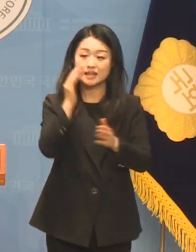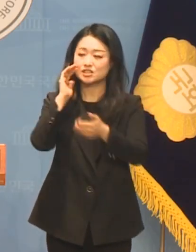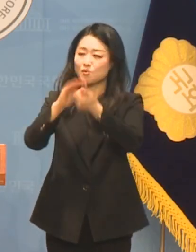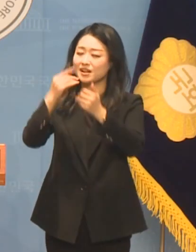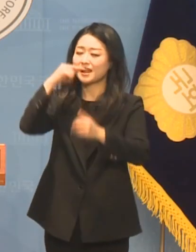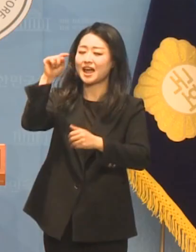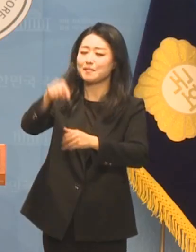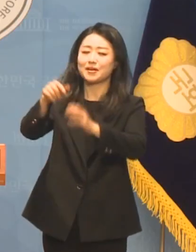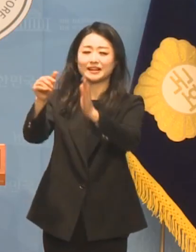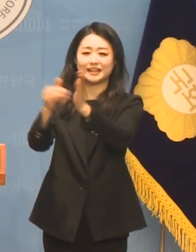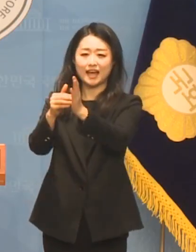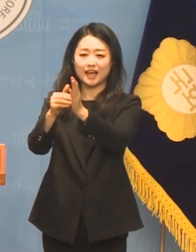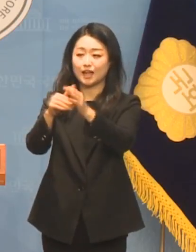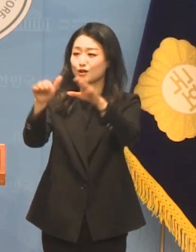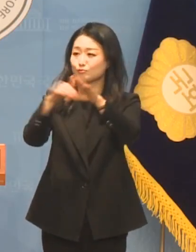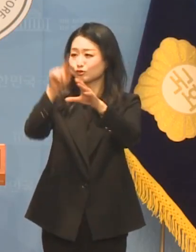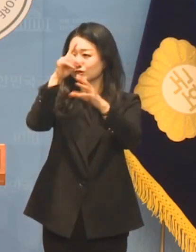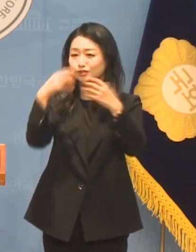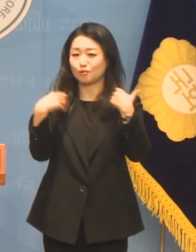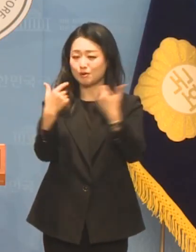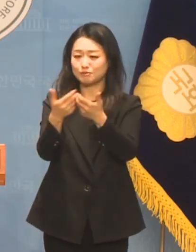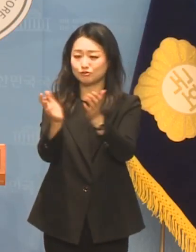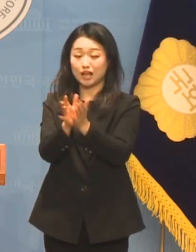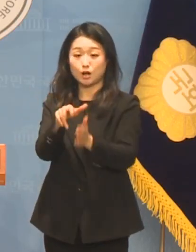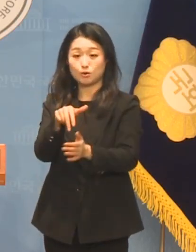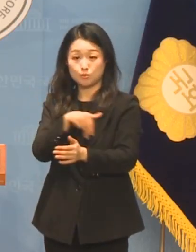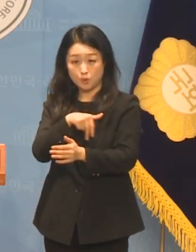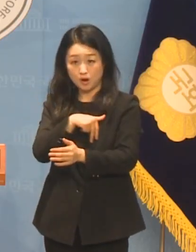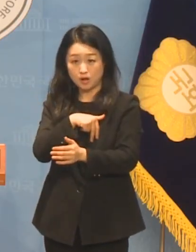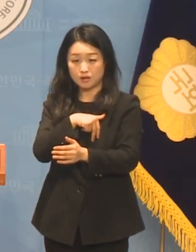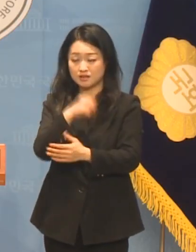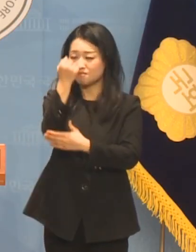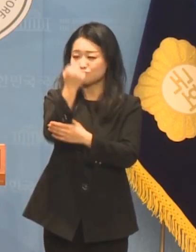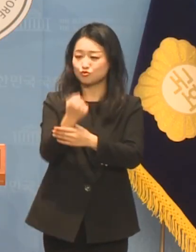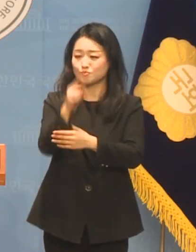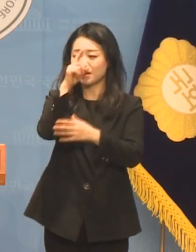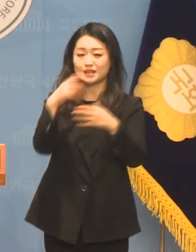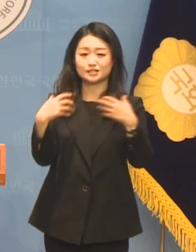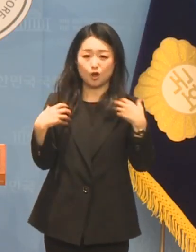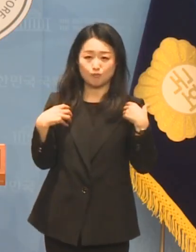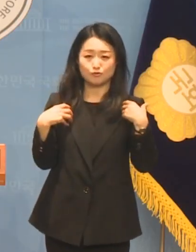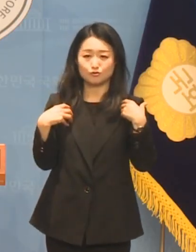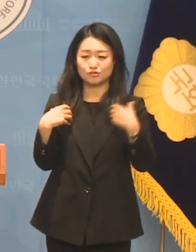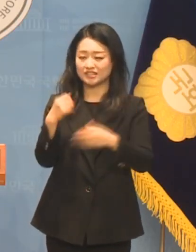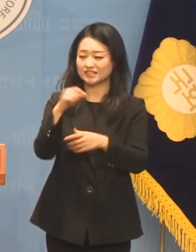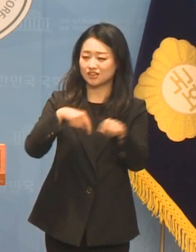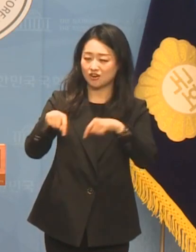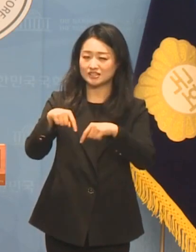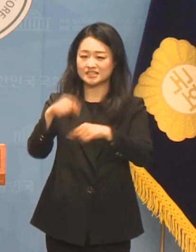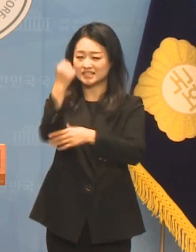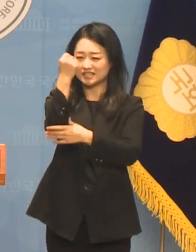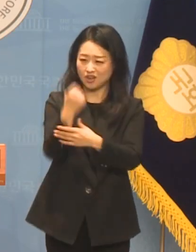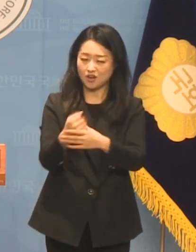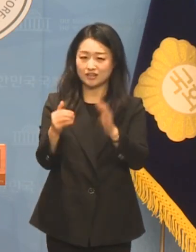짜고 문재인 정부와 민주당 의원들을 부패 정권, 부패 정치로 낙인